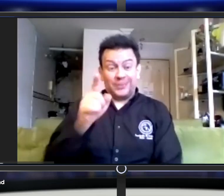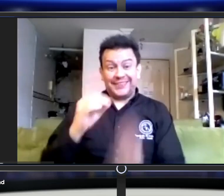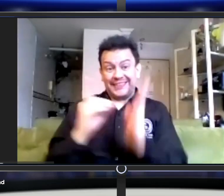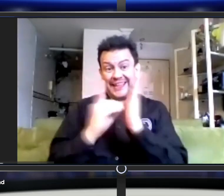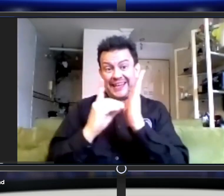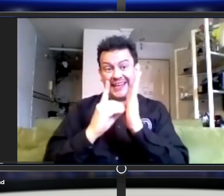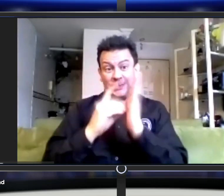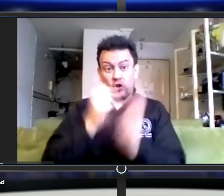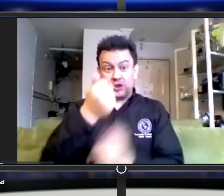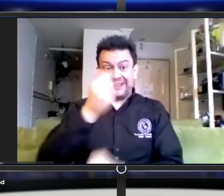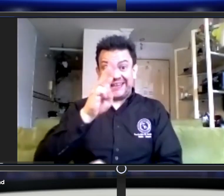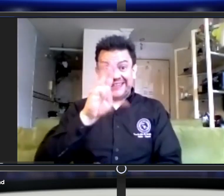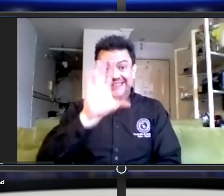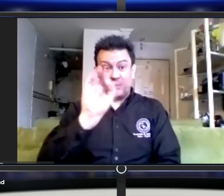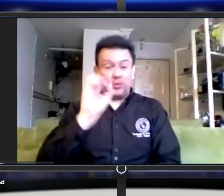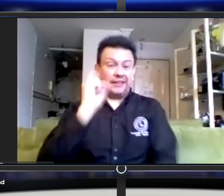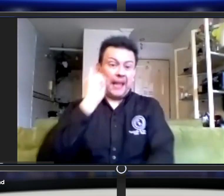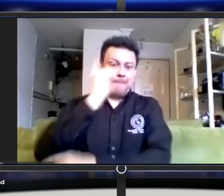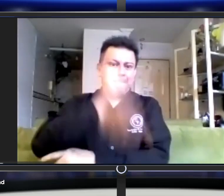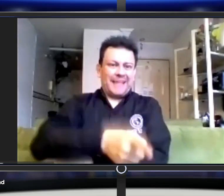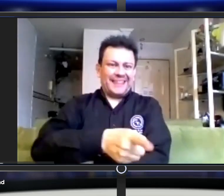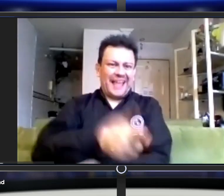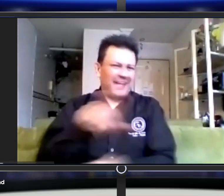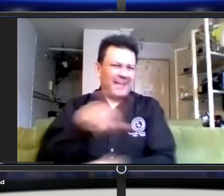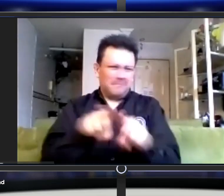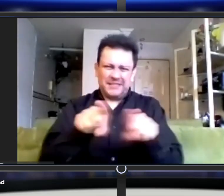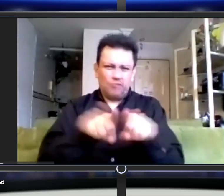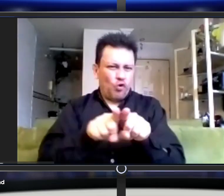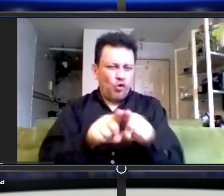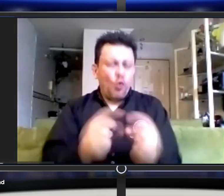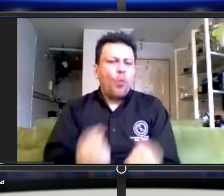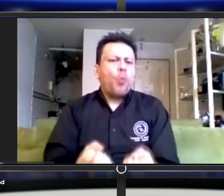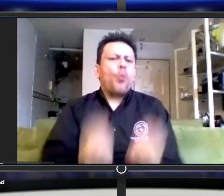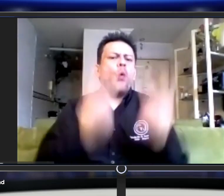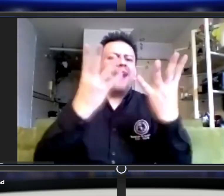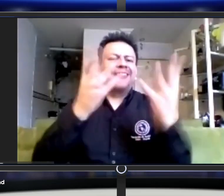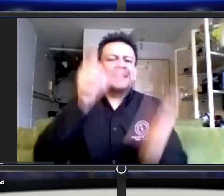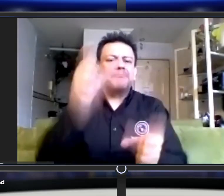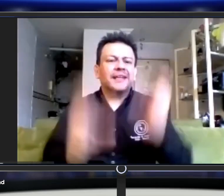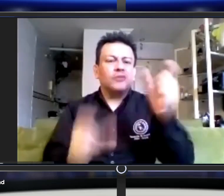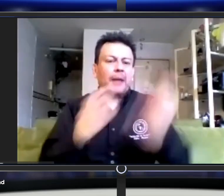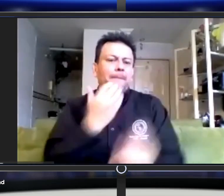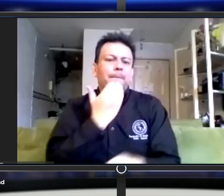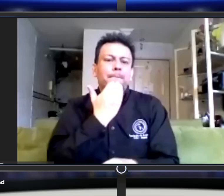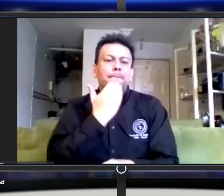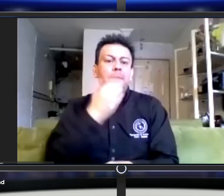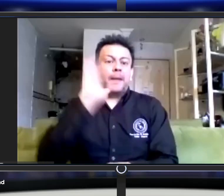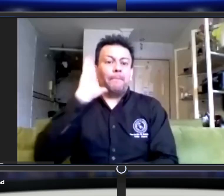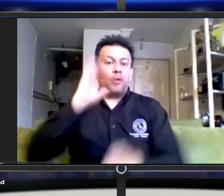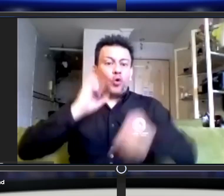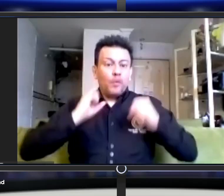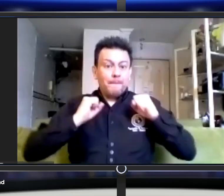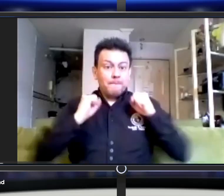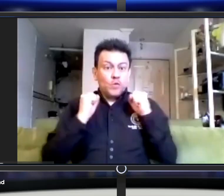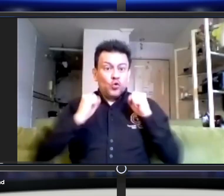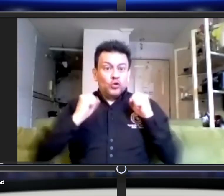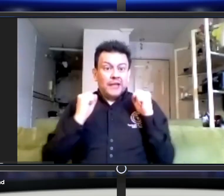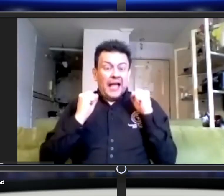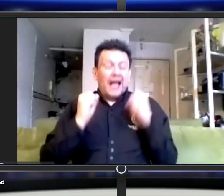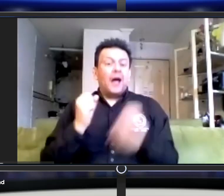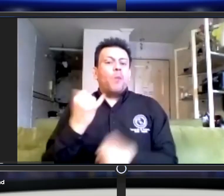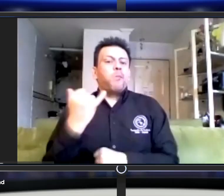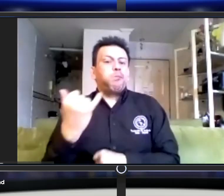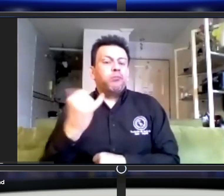la discapacidad y nos habla que este decreto, el 1350, manda esto, manda que,